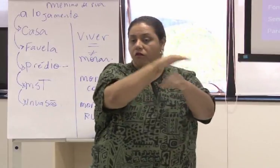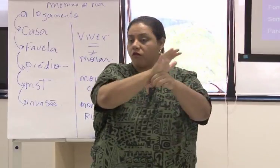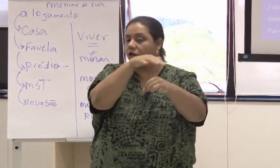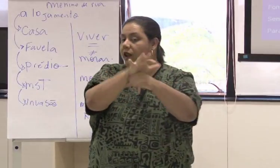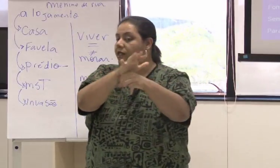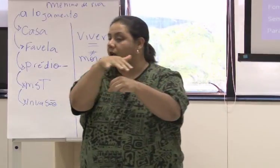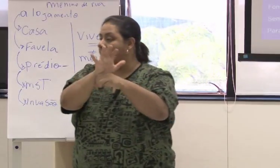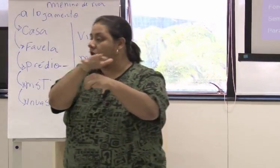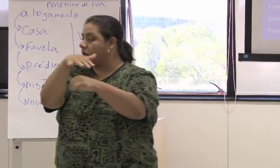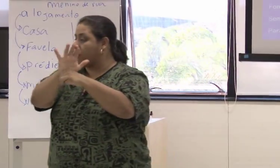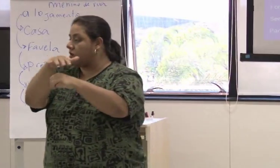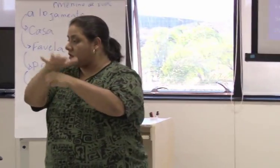Violentar.